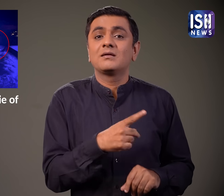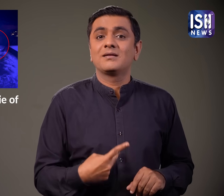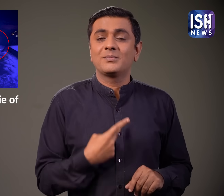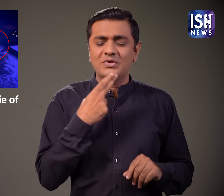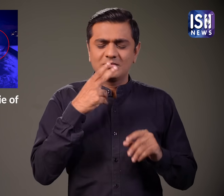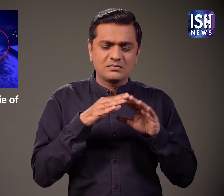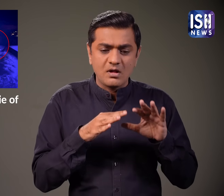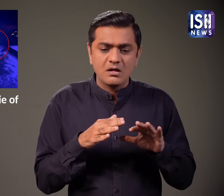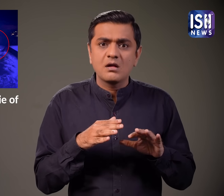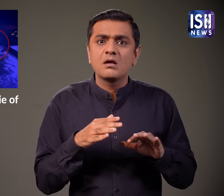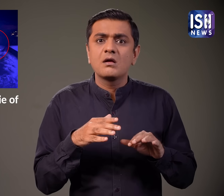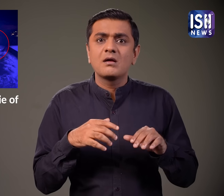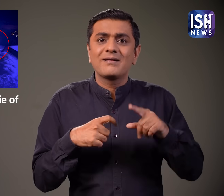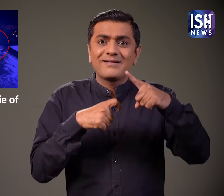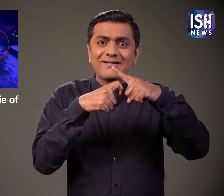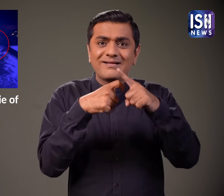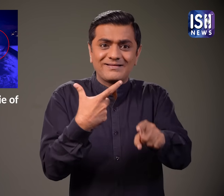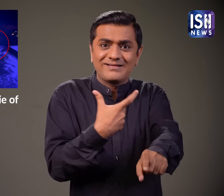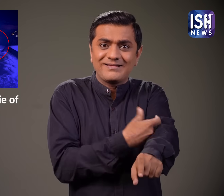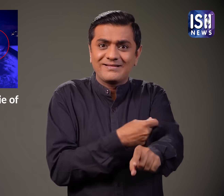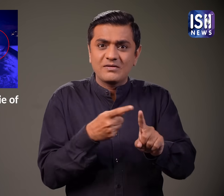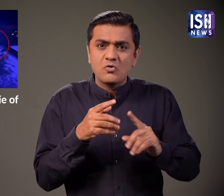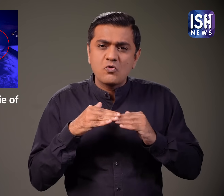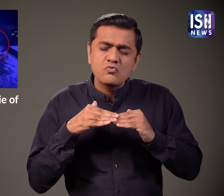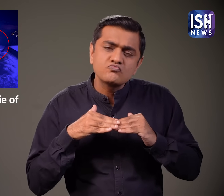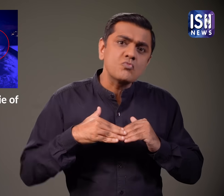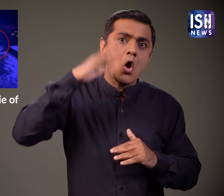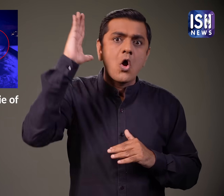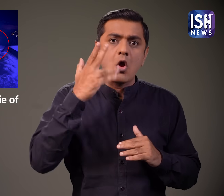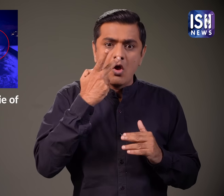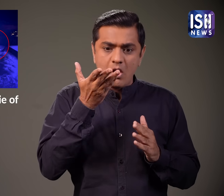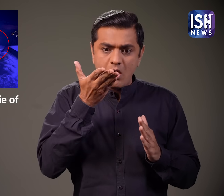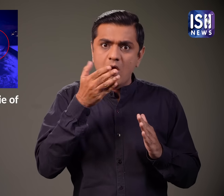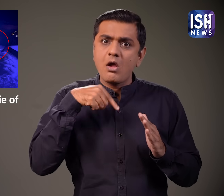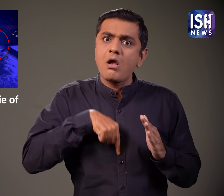आटापसी रेपोर्ट से पता चला कि उनकी मौत कैटामाइन के तीवर प्रभाव के कारण हुई है